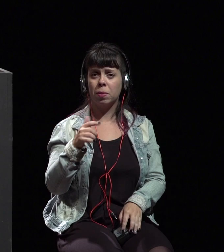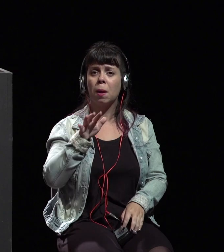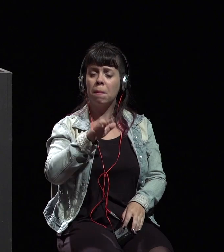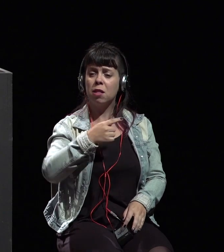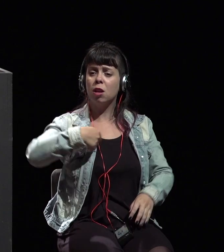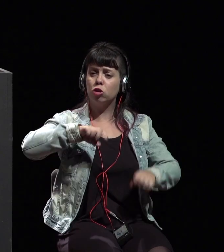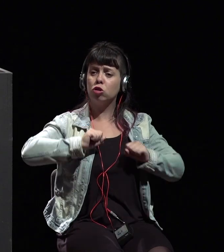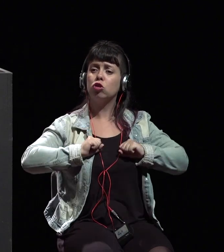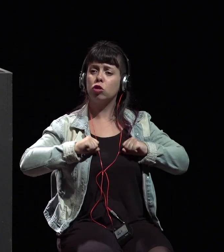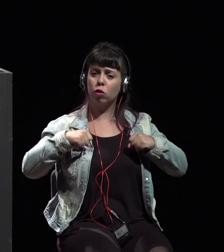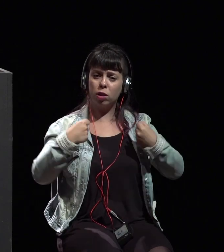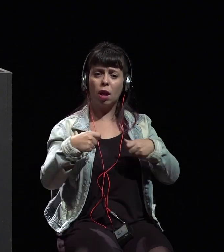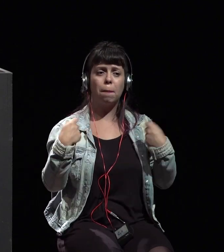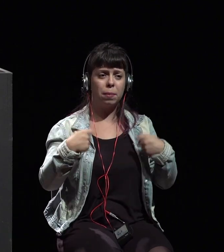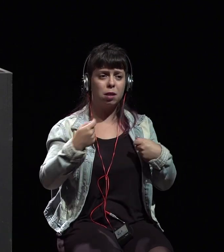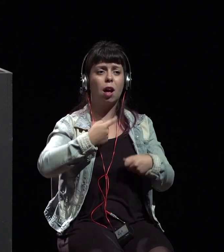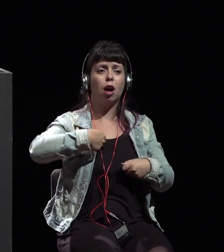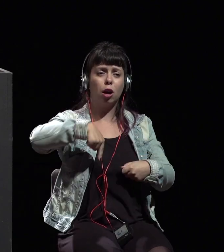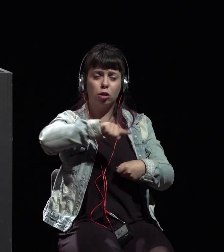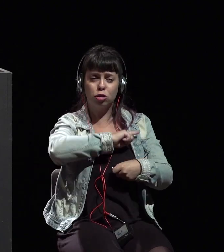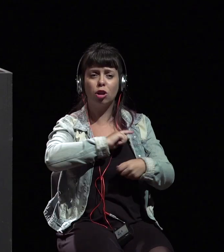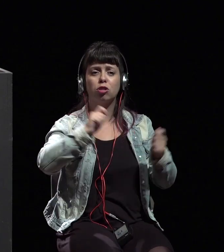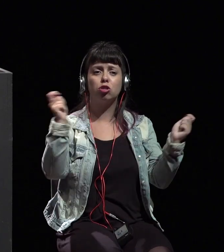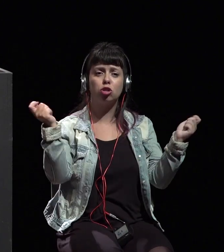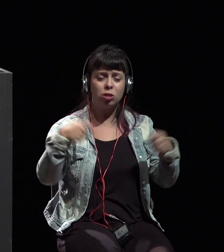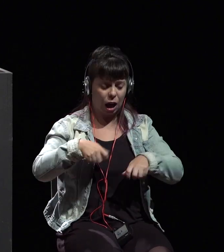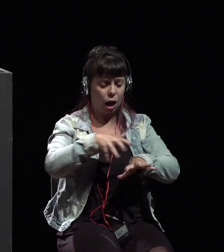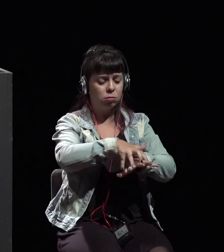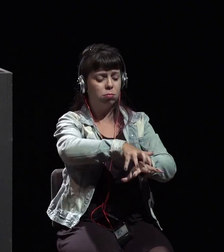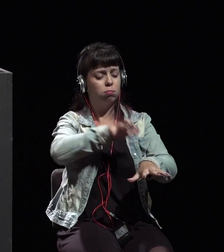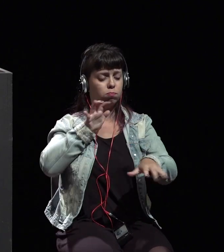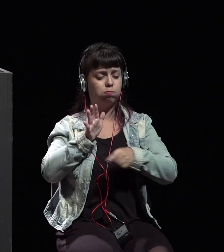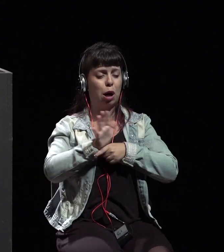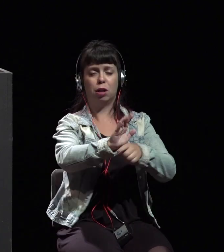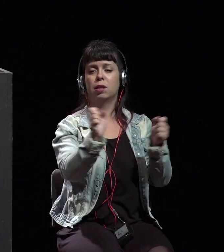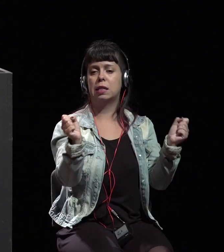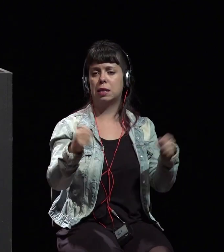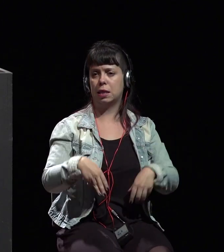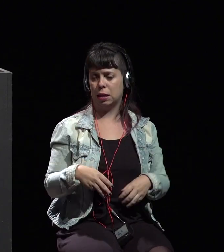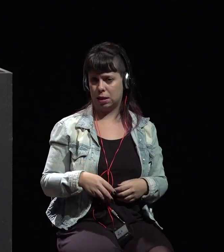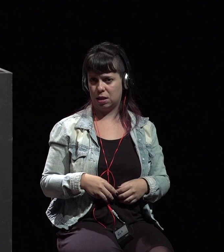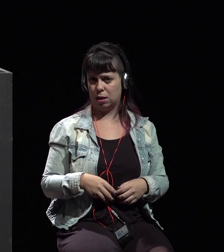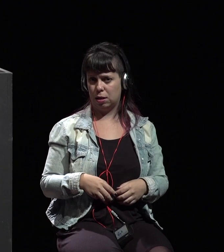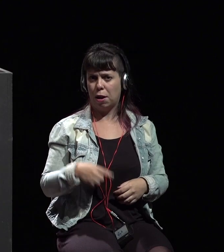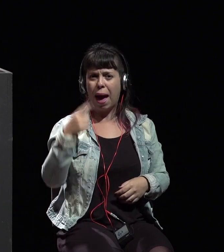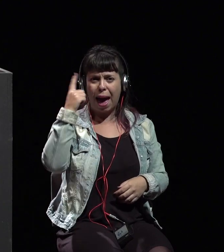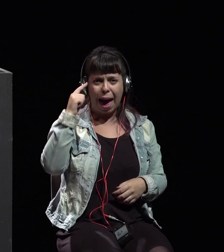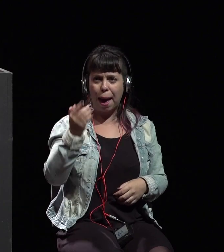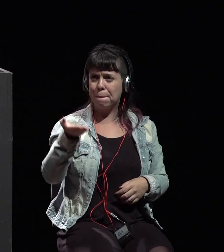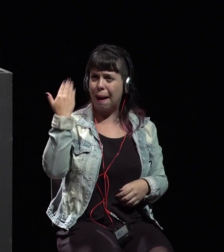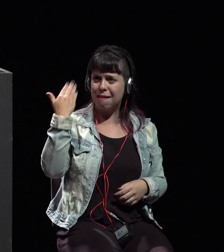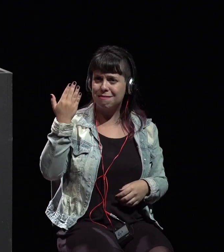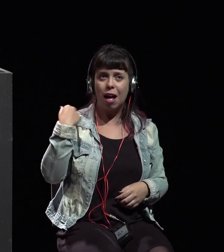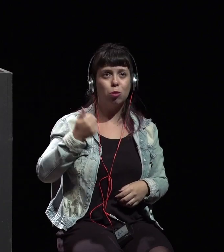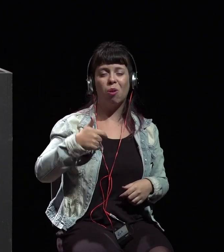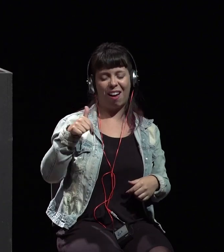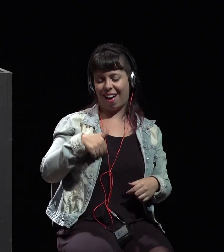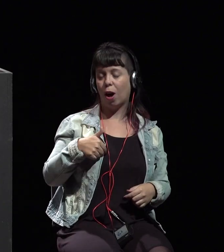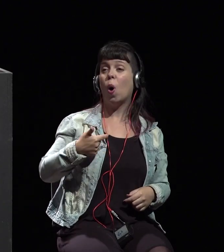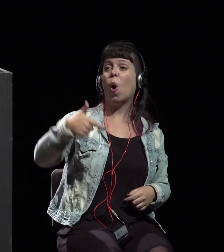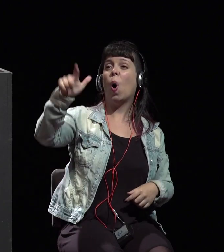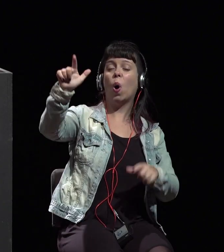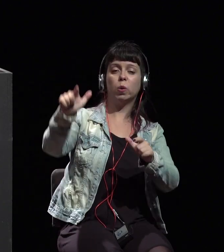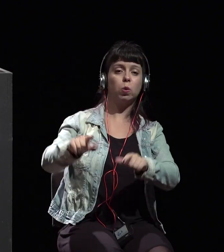to colonization. To think of it not as something of the past or from elsewhere, but of our here and now, and with wide-reaching